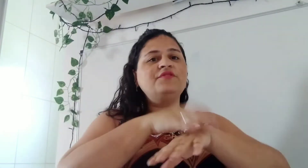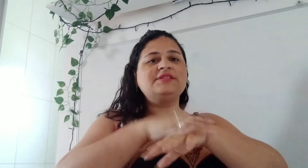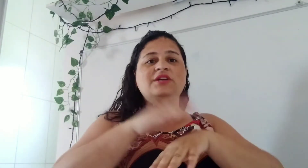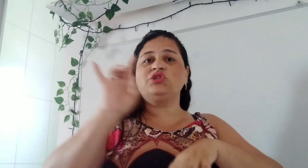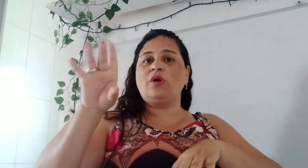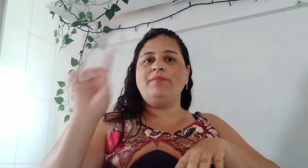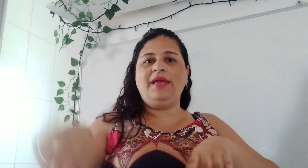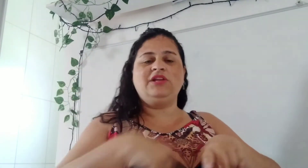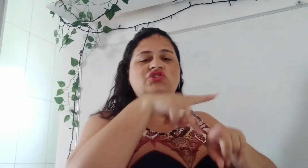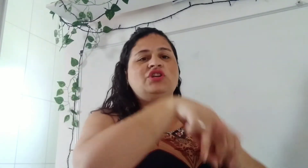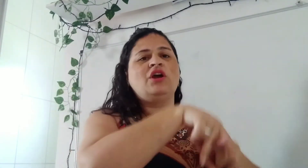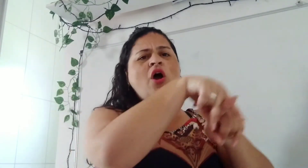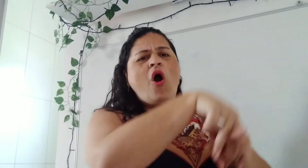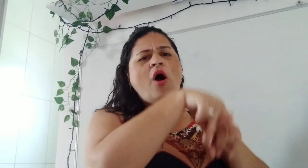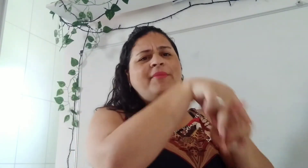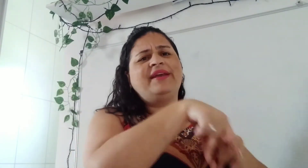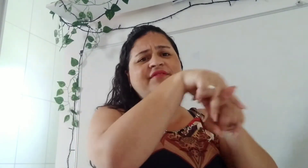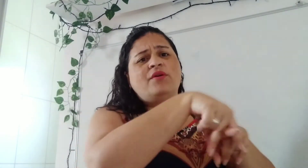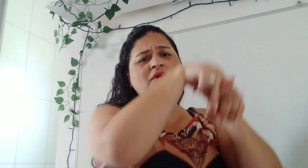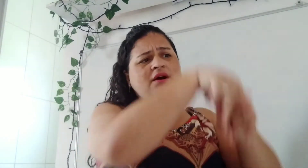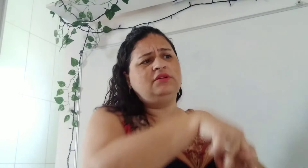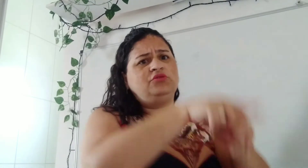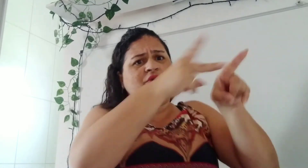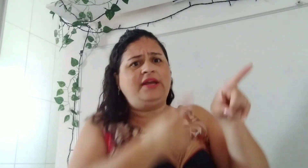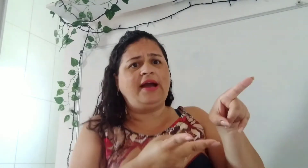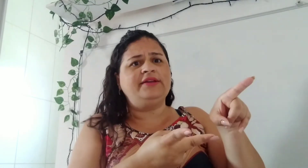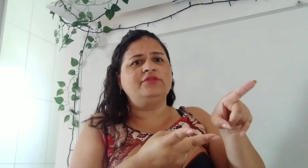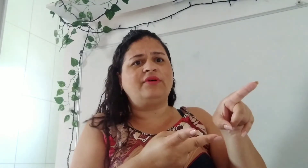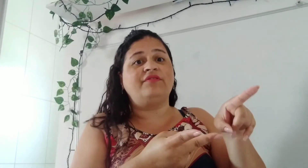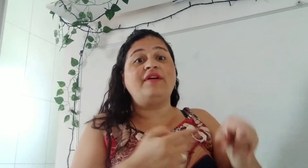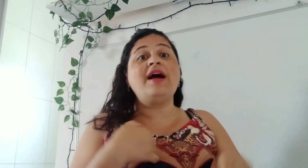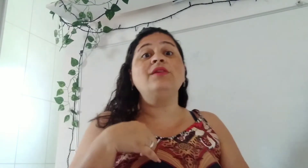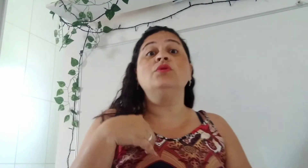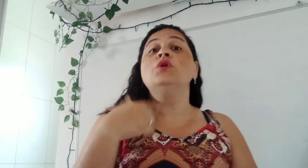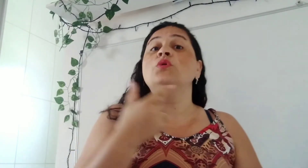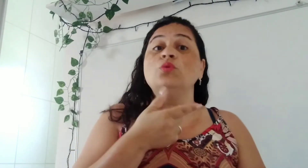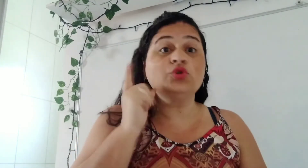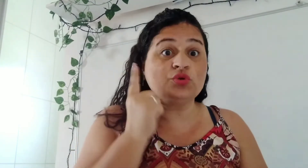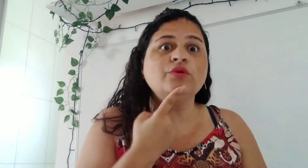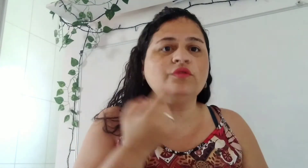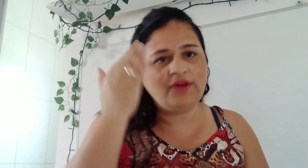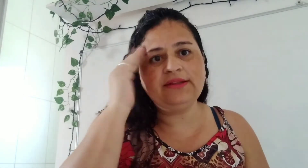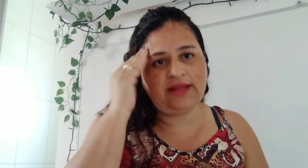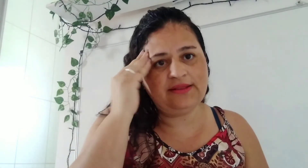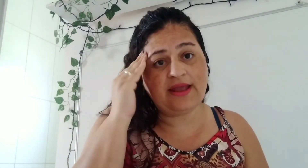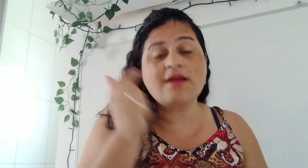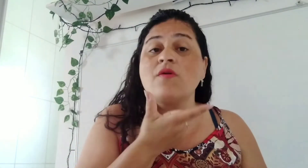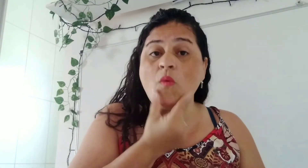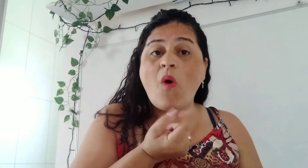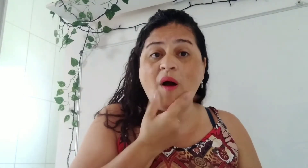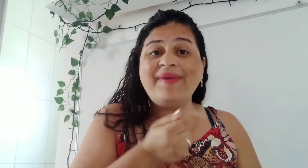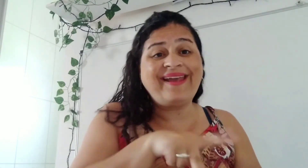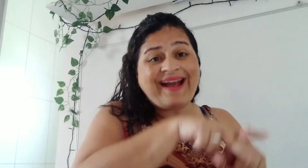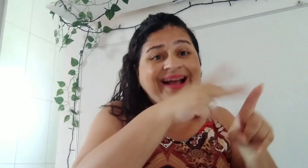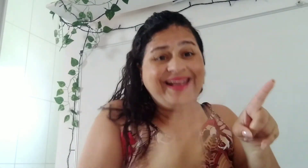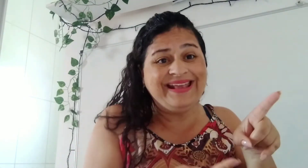fizer somente homem cavalgando e cair do cavalo, o surdo vai entender que o homem caiu